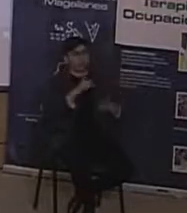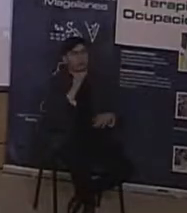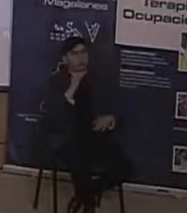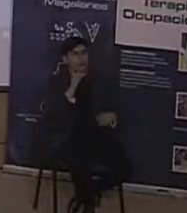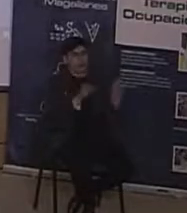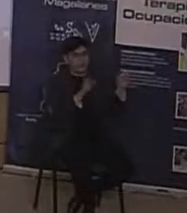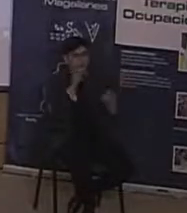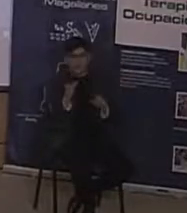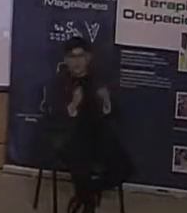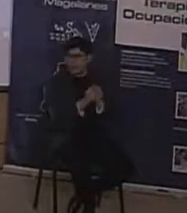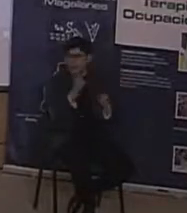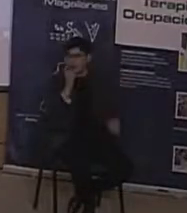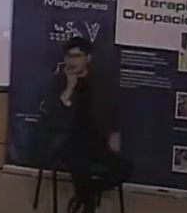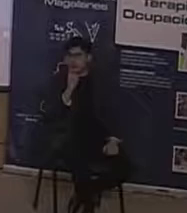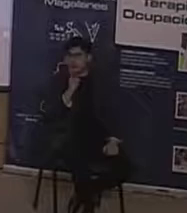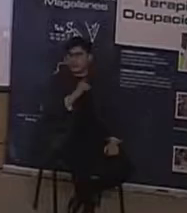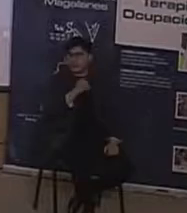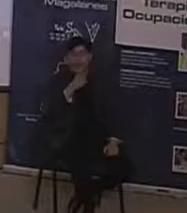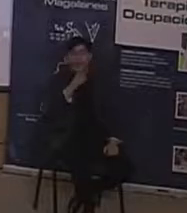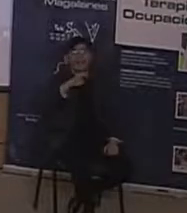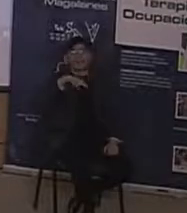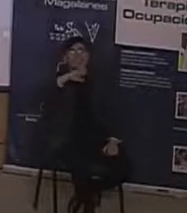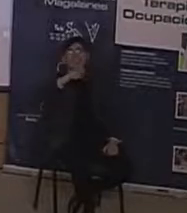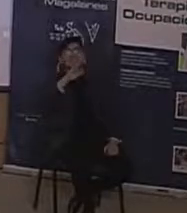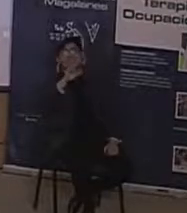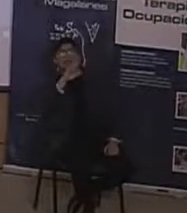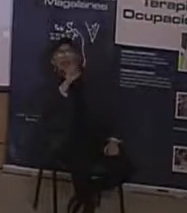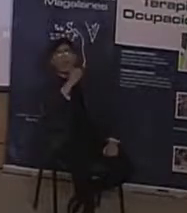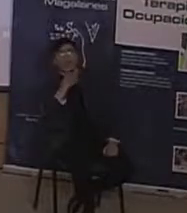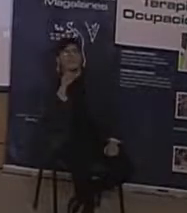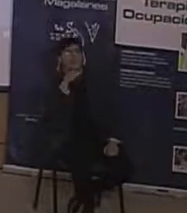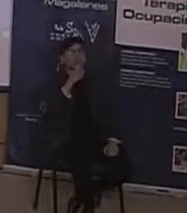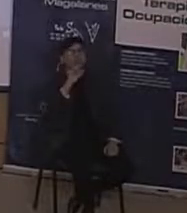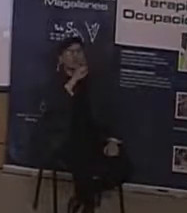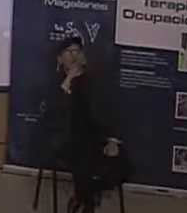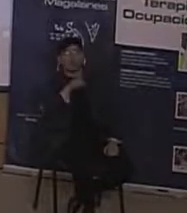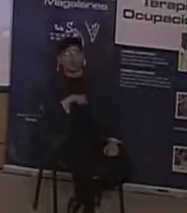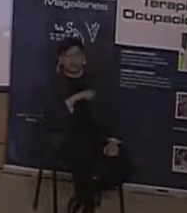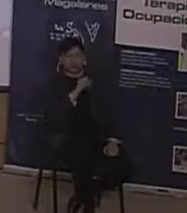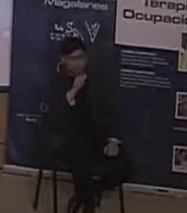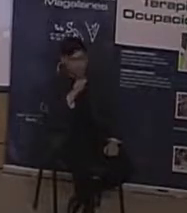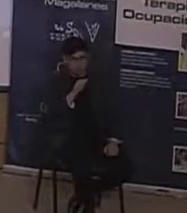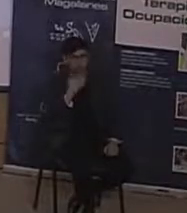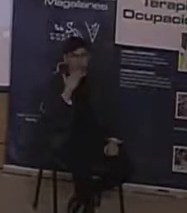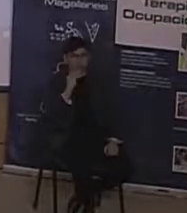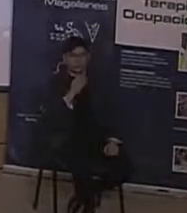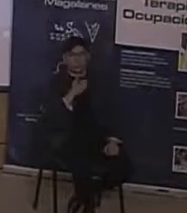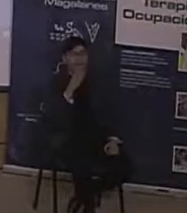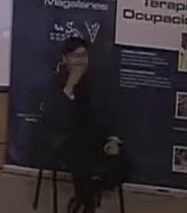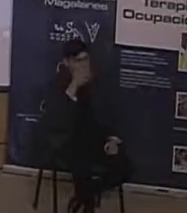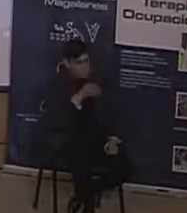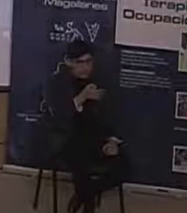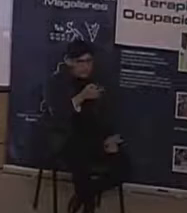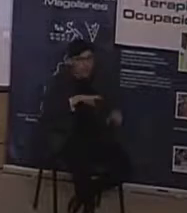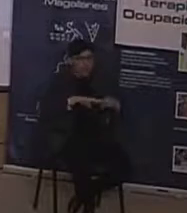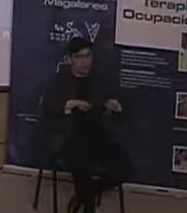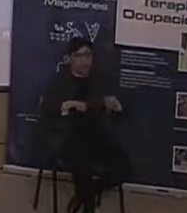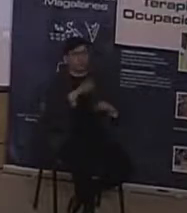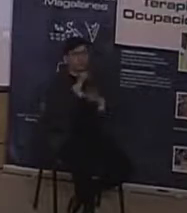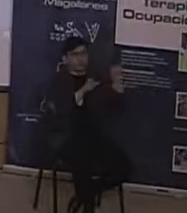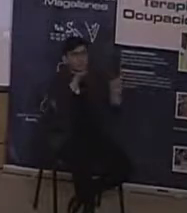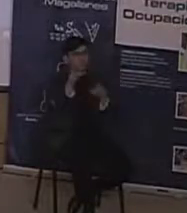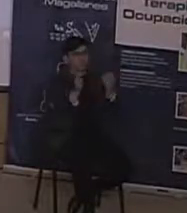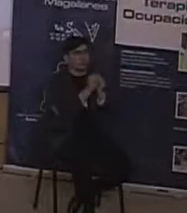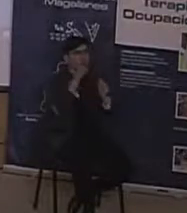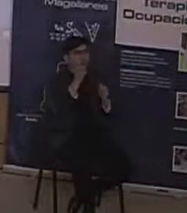ginebra suiza es miembro del grupo de estudios sobre capacidad jurídica de personas con discapacidad coordinado por el ministerio de